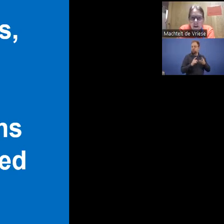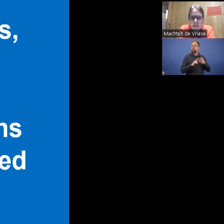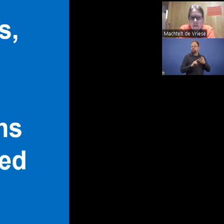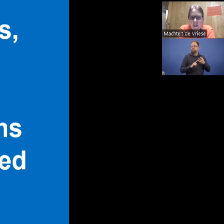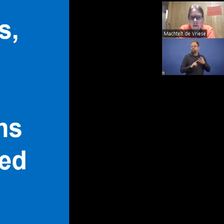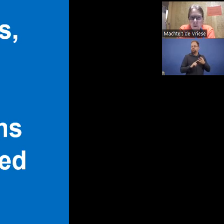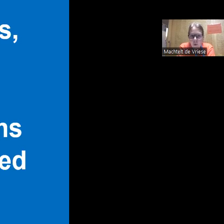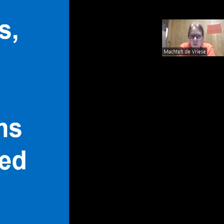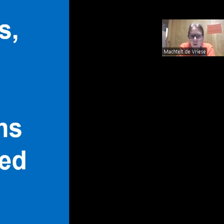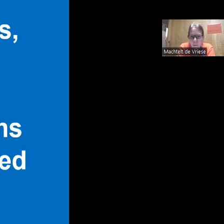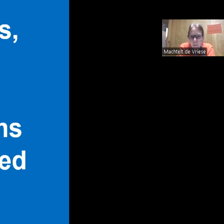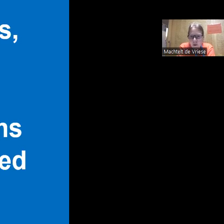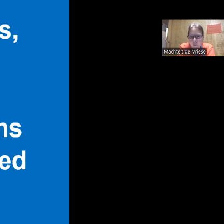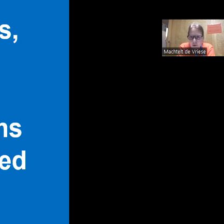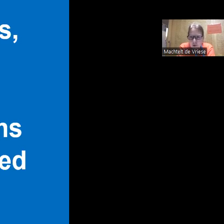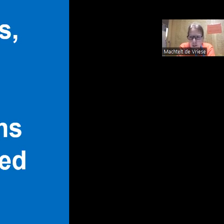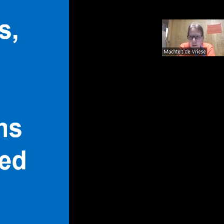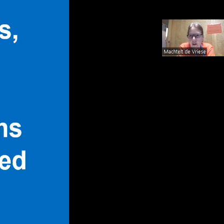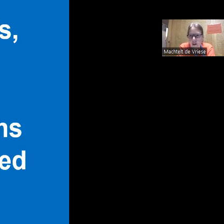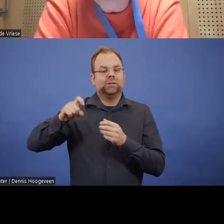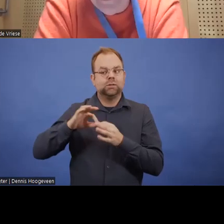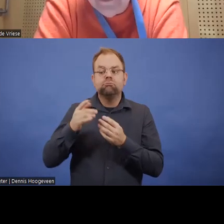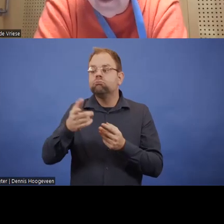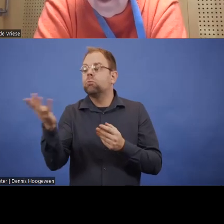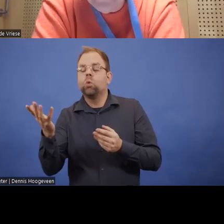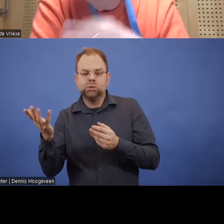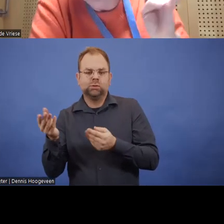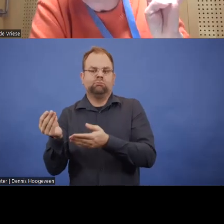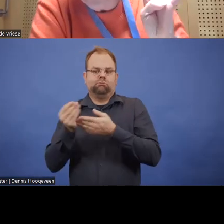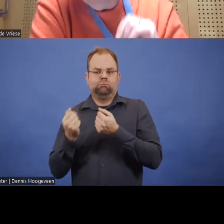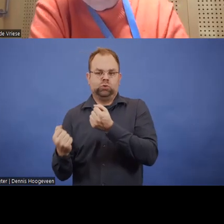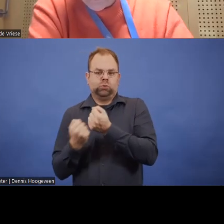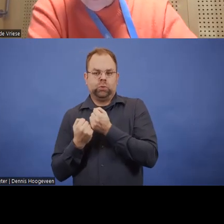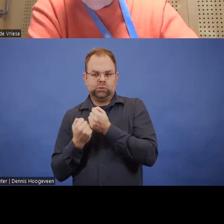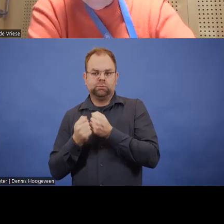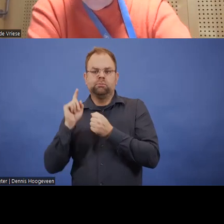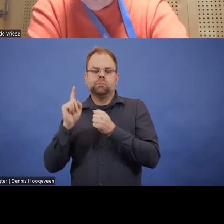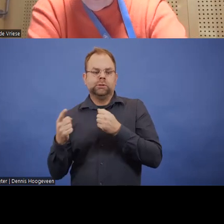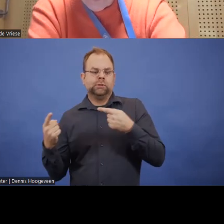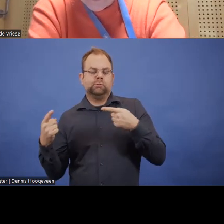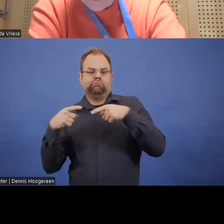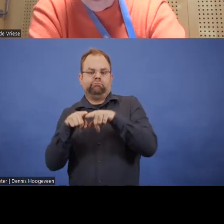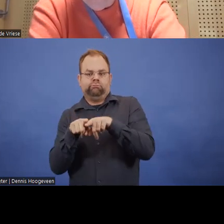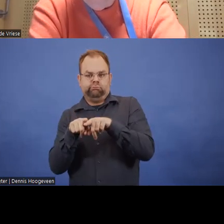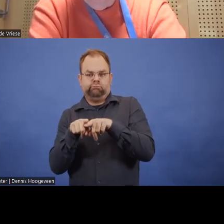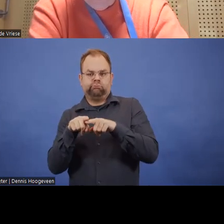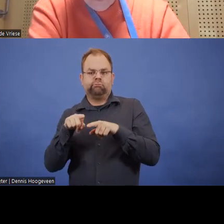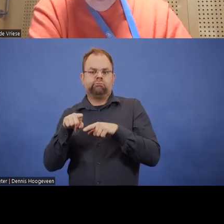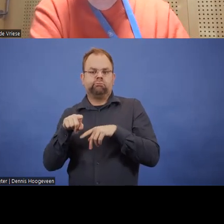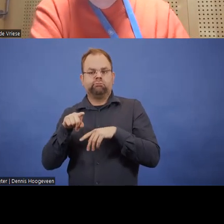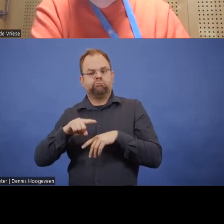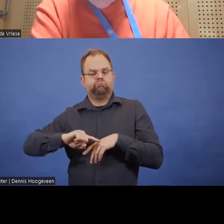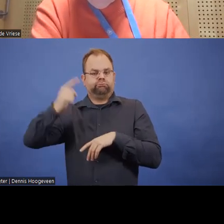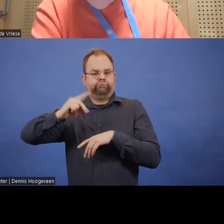plegado. Y el tercer punto son son llevados hacia las necesidades, son alineados con las